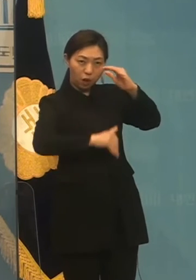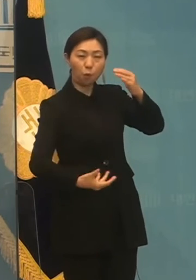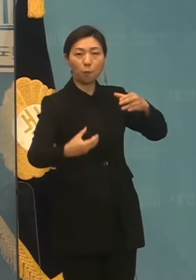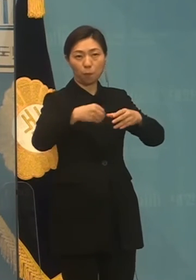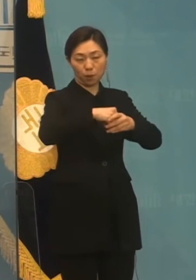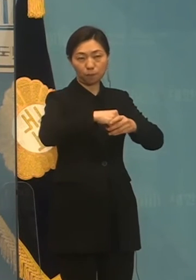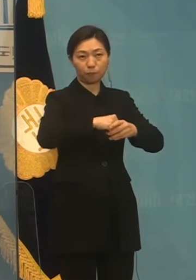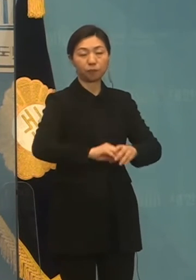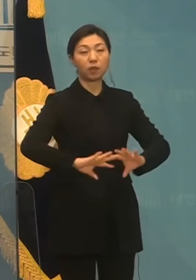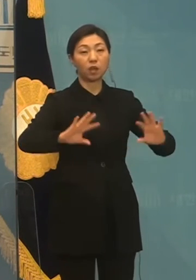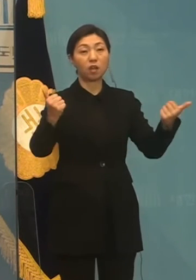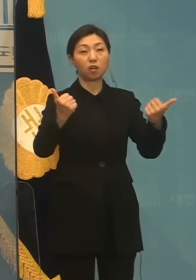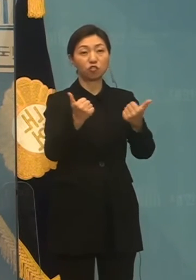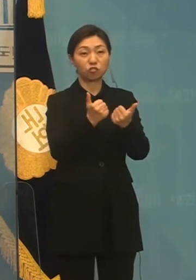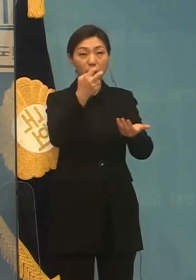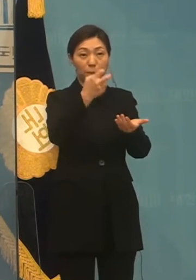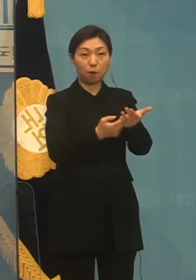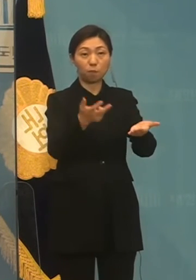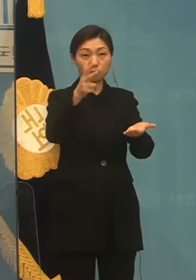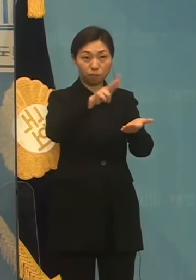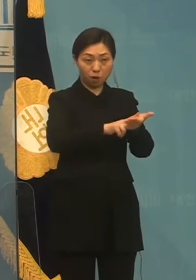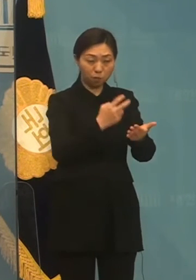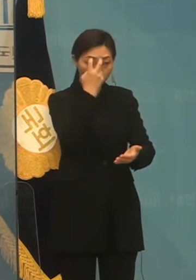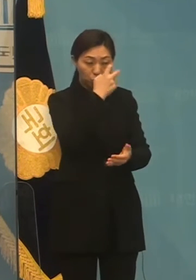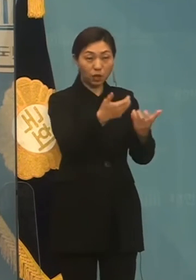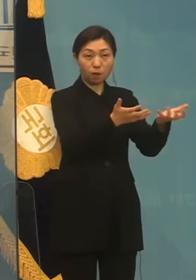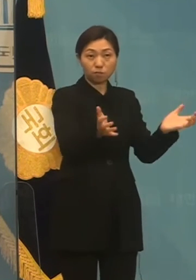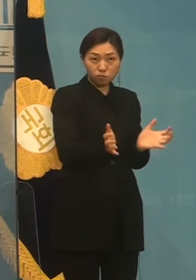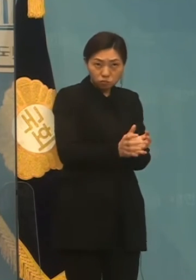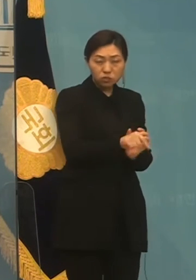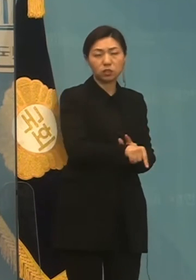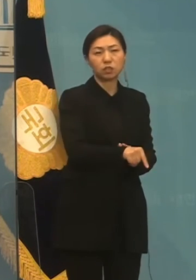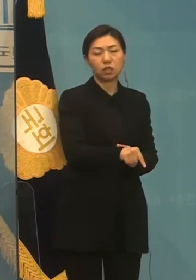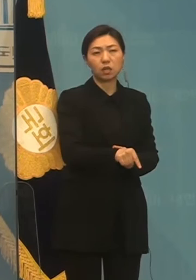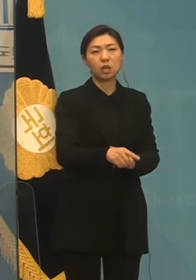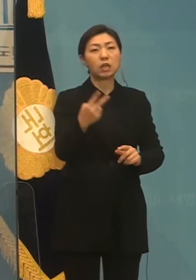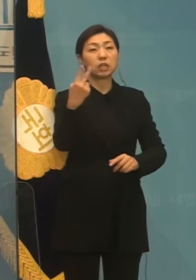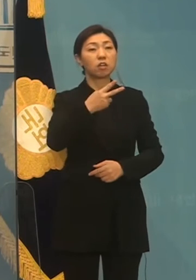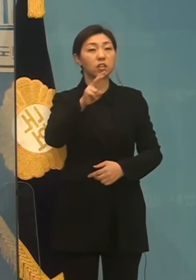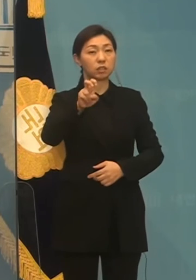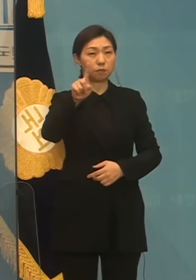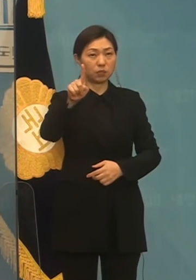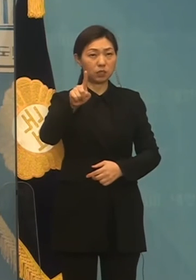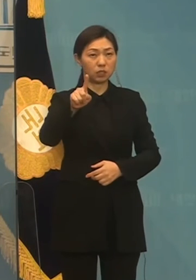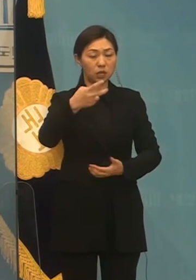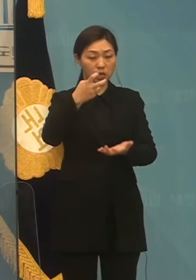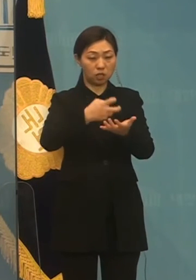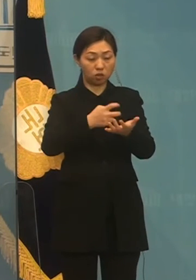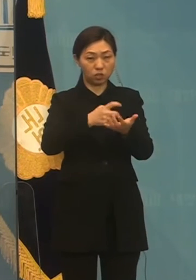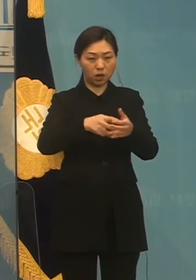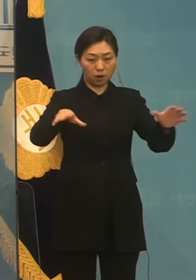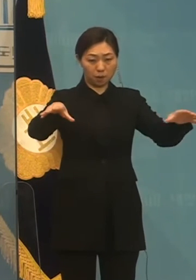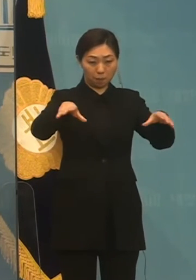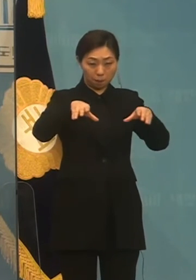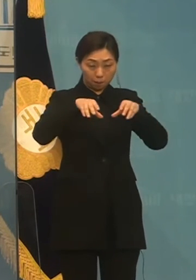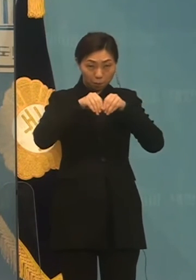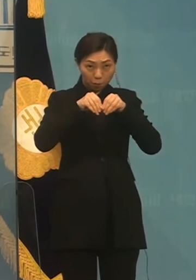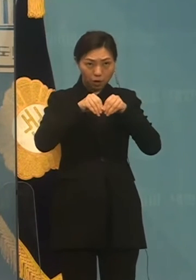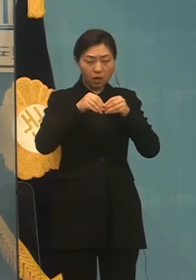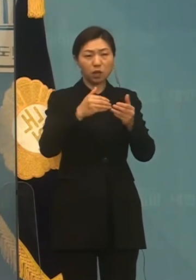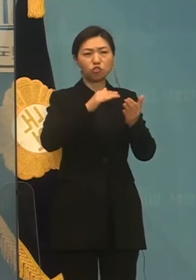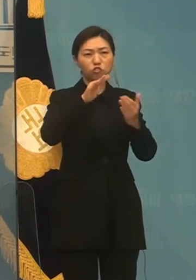다음 국회 입법조사처는 2021년 입법 및 정책 제안 대회 제안 모집을 마감하고 시상을 준비하고